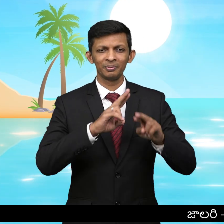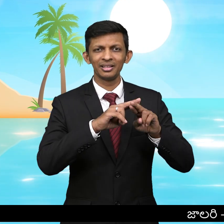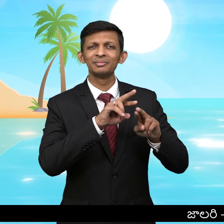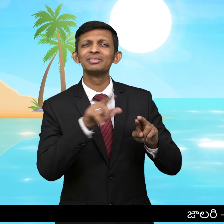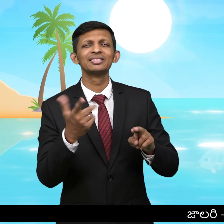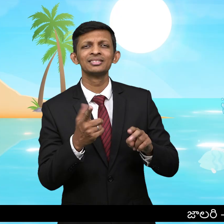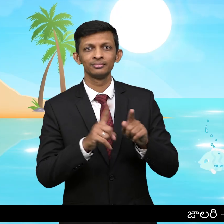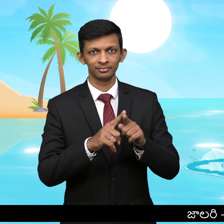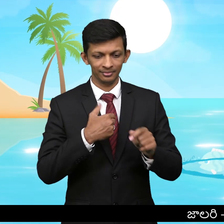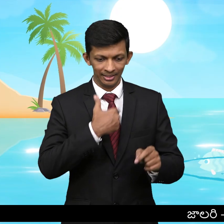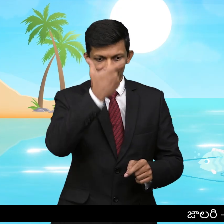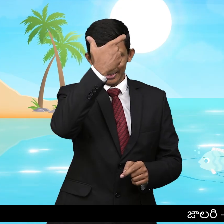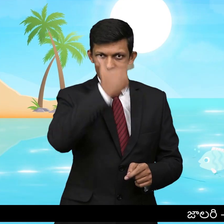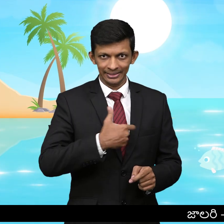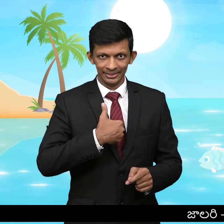జాలరి,